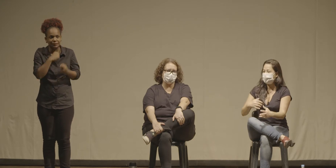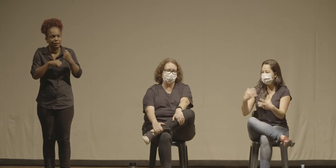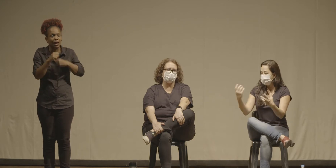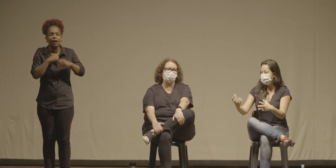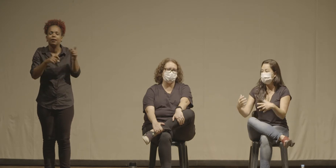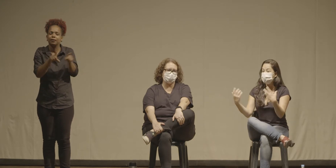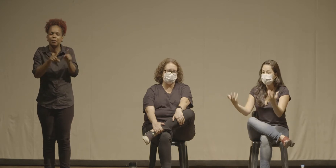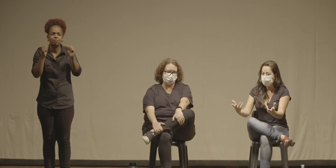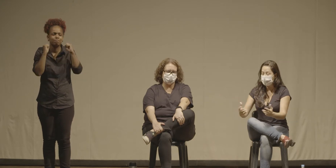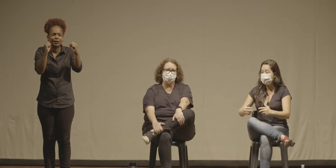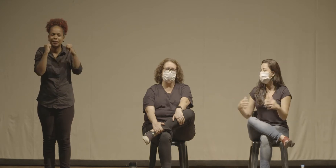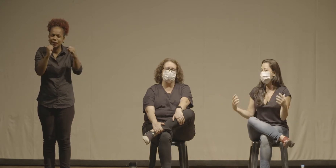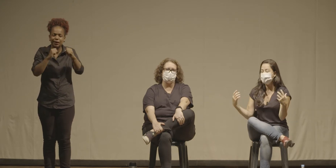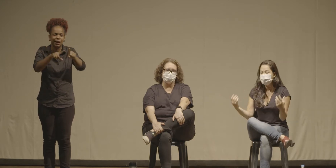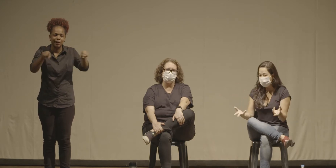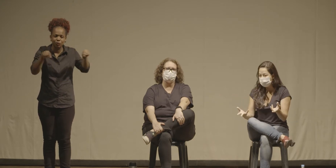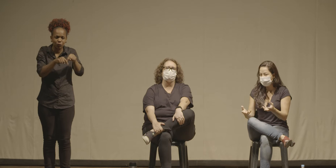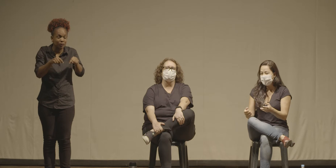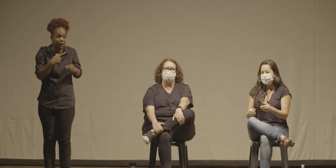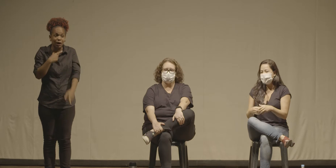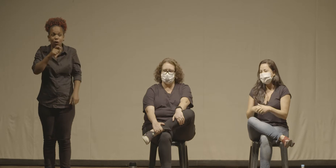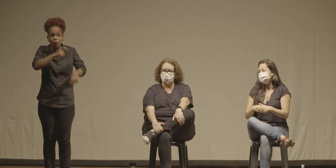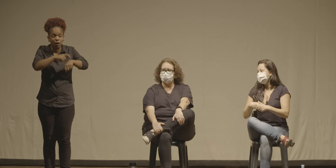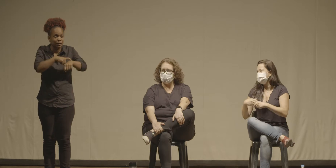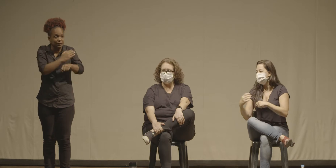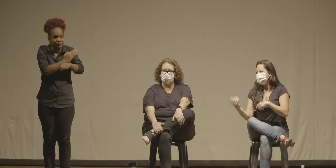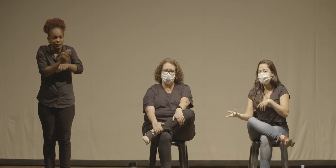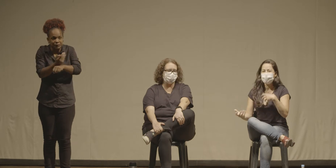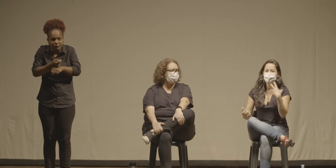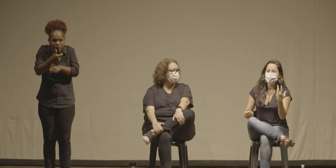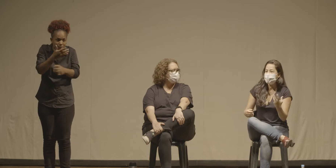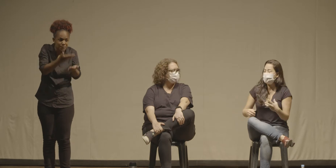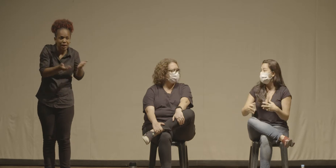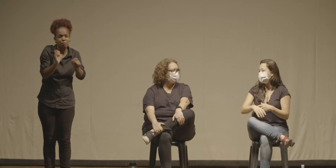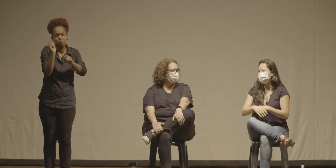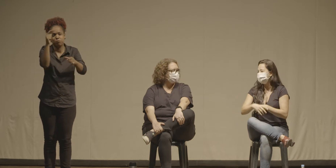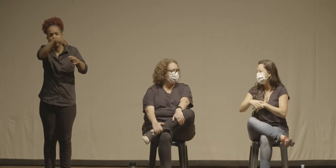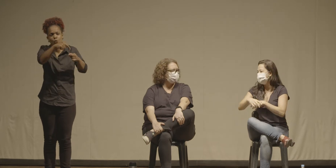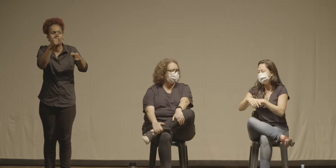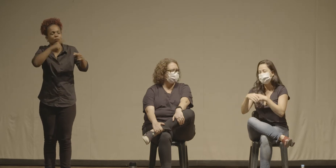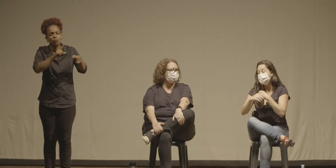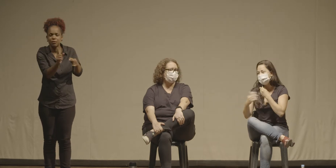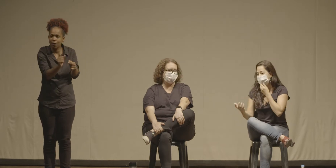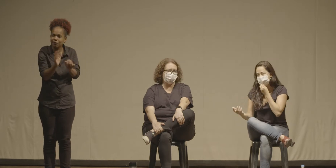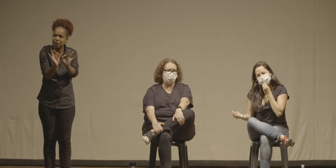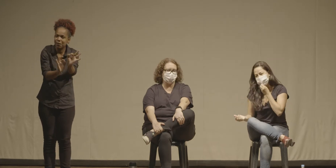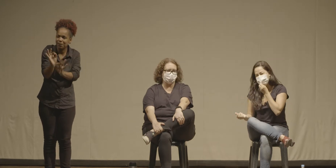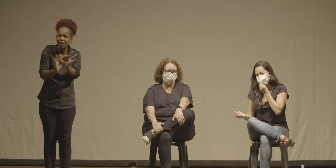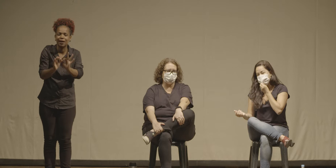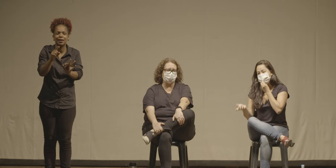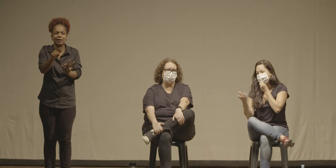era aquela torcida para o jogo, aquele último segundo, e você não sabe se perde, se ganha. O montador fez uma